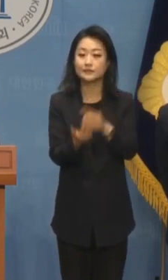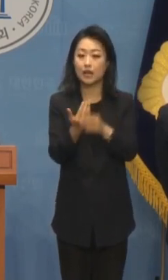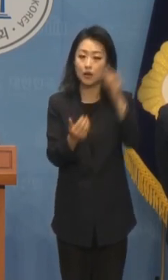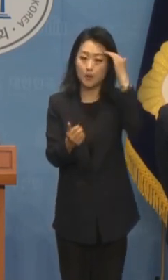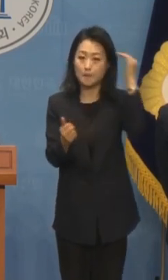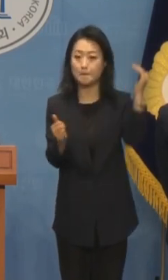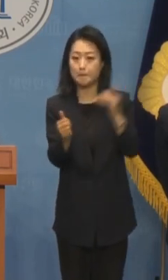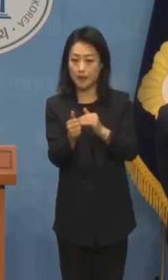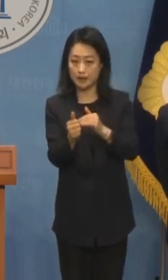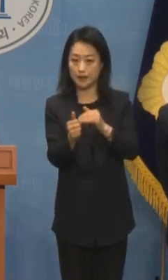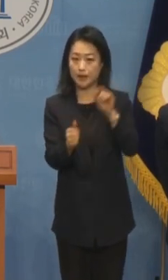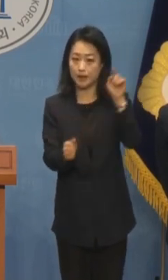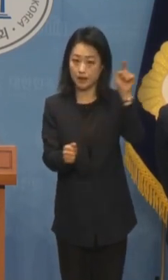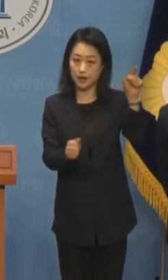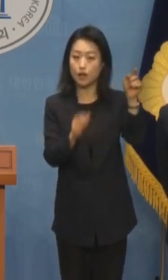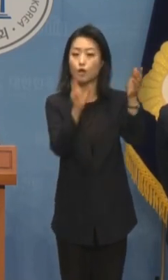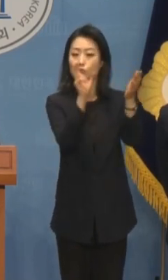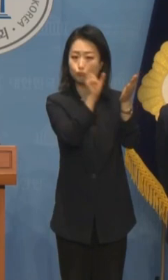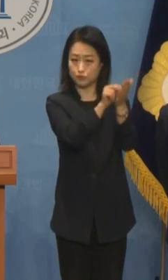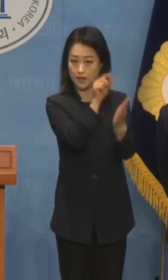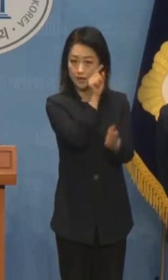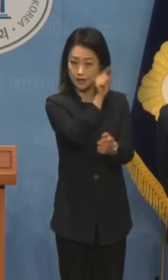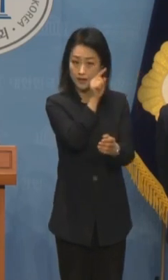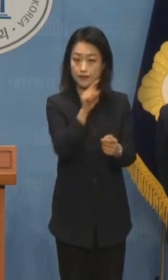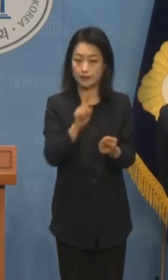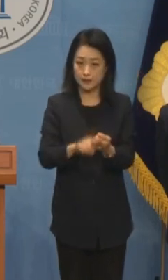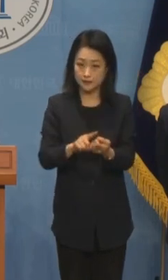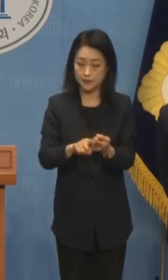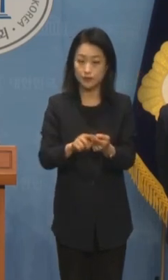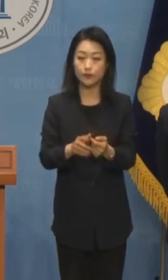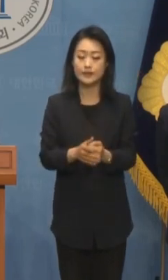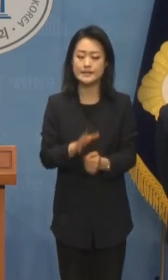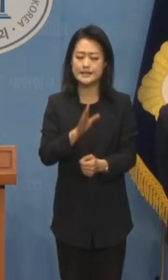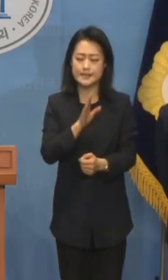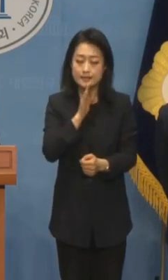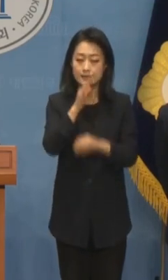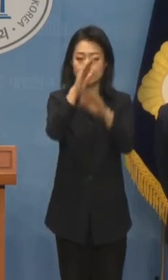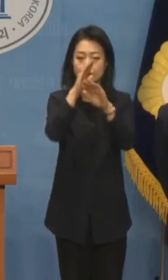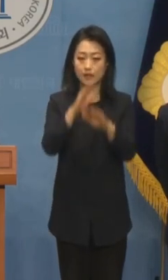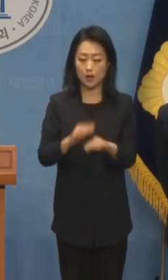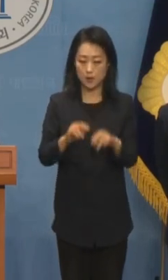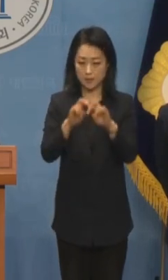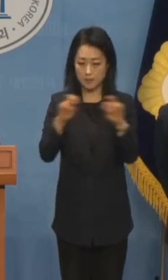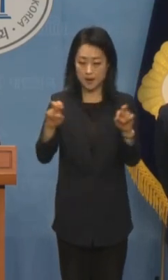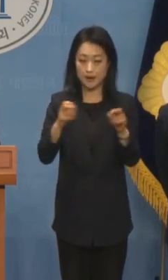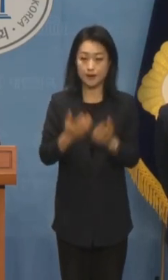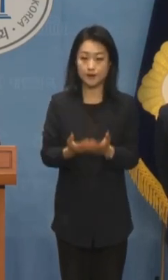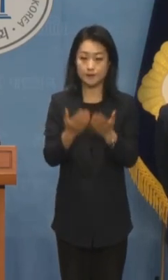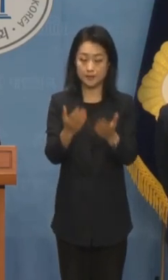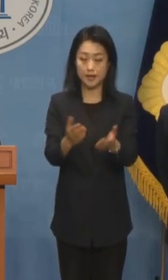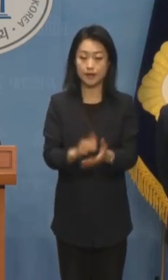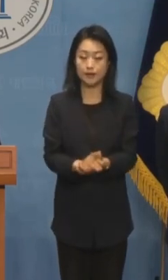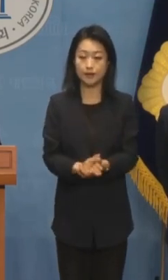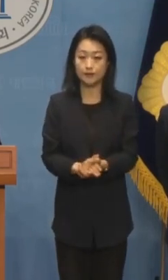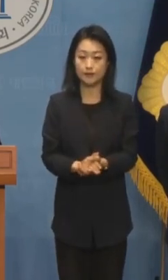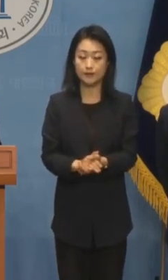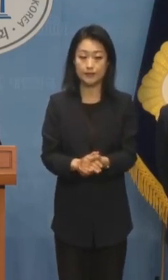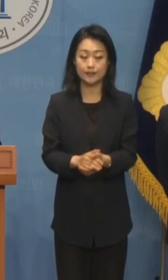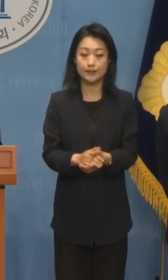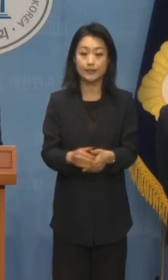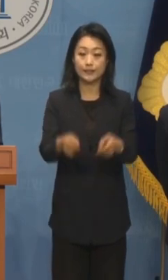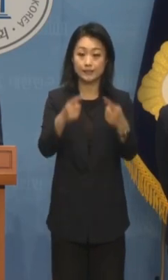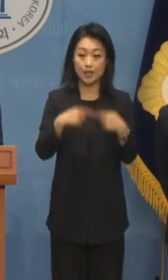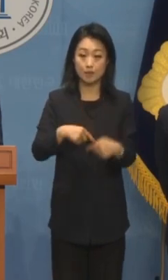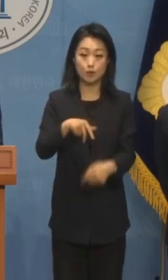지휘할 수 있는지 정말 납득할 수가 없어서 그 진실을 밝히기 위해서 나왔습니다. 우선 참석하신